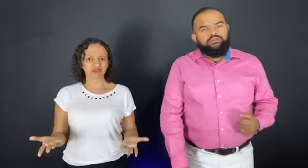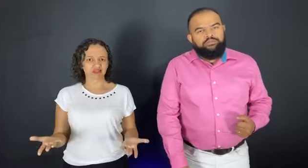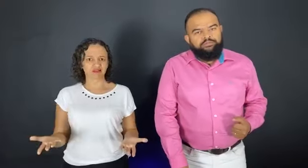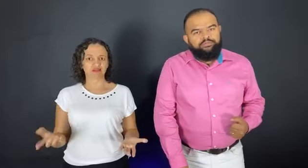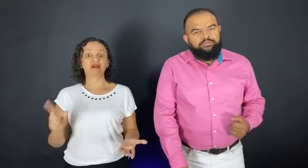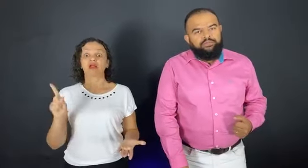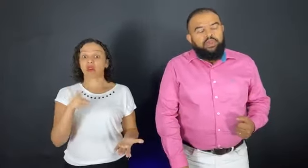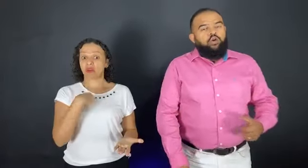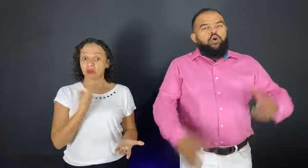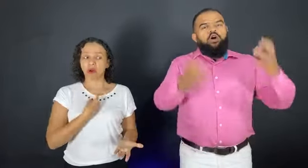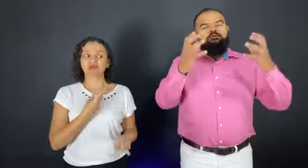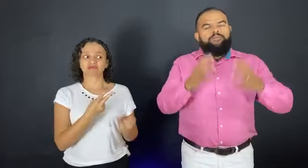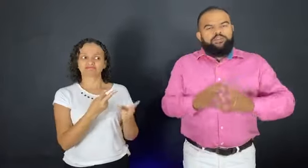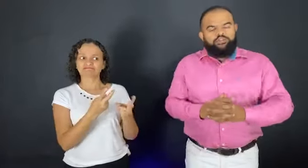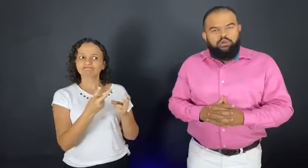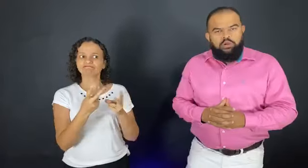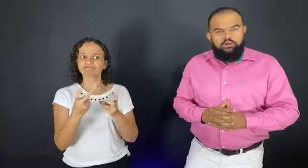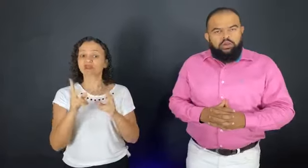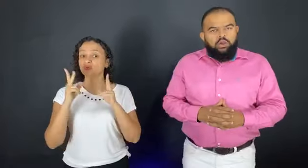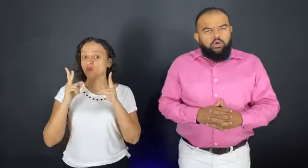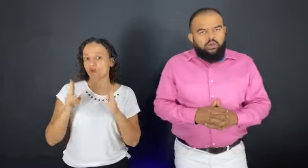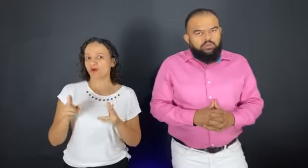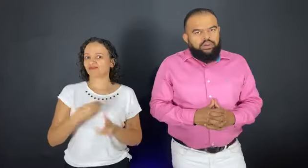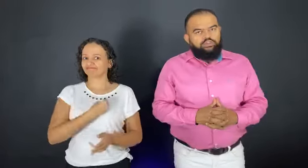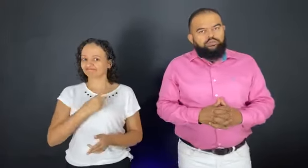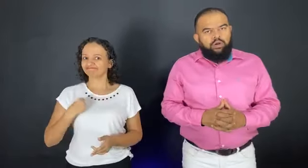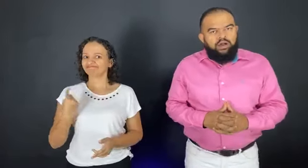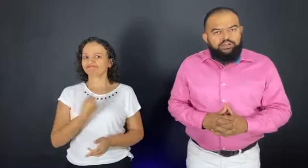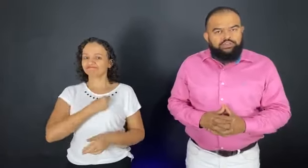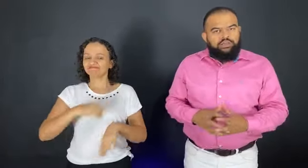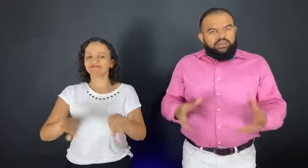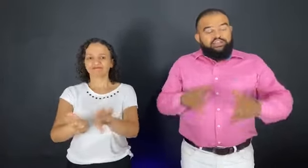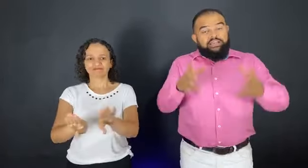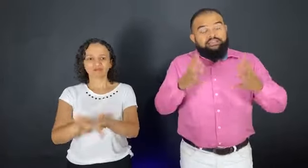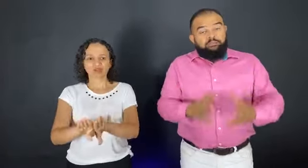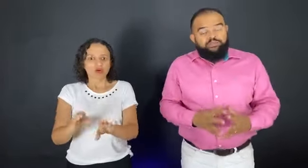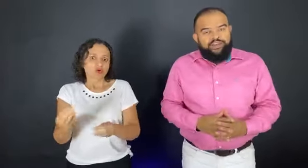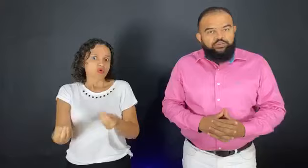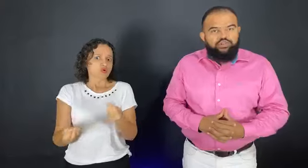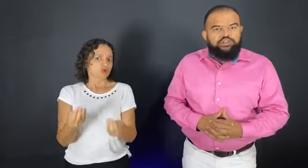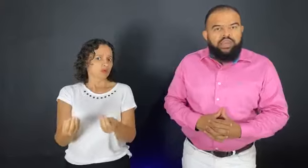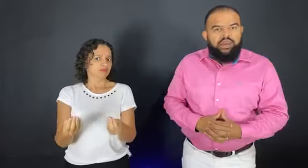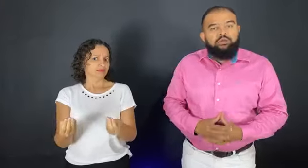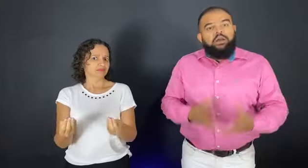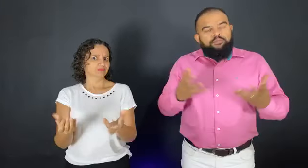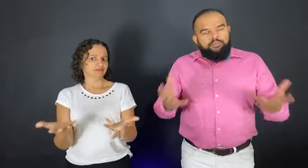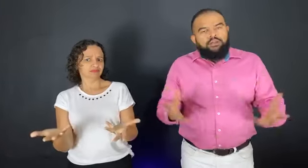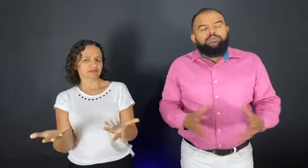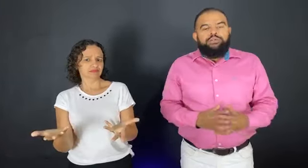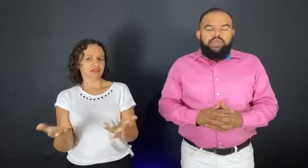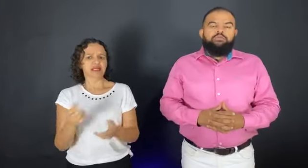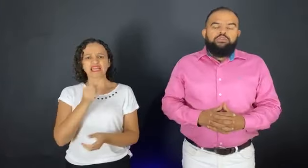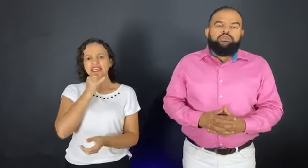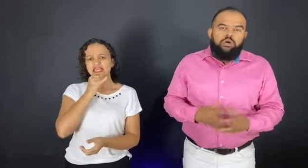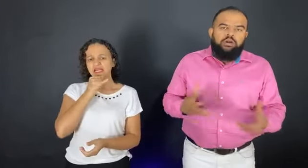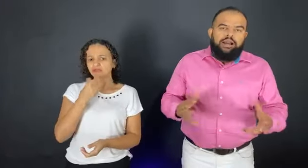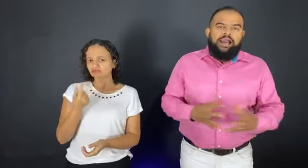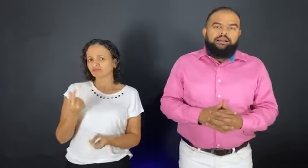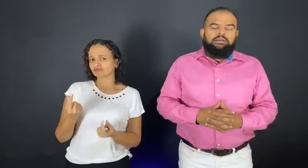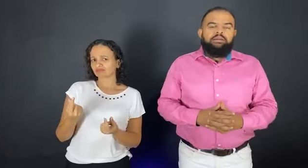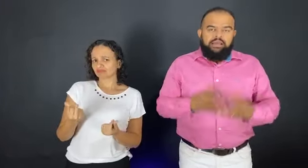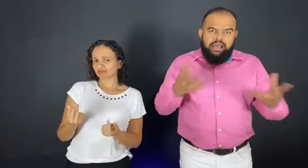vemos isso? Como, pastor? Como isso pode? Já que estamos falando de dinheiro, nós